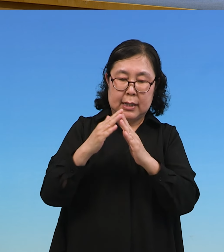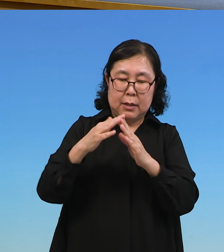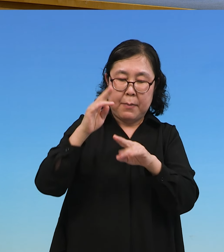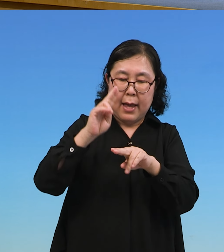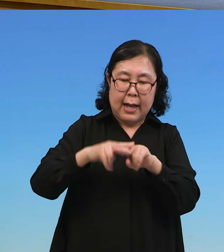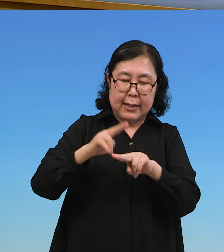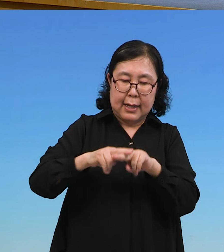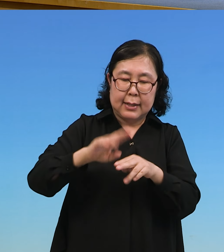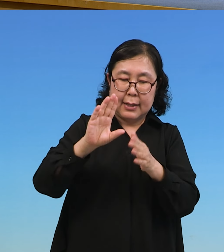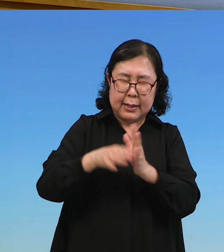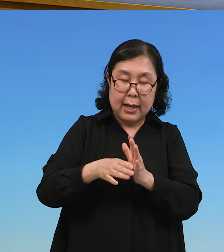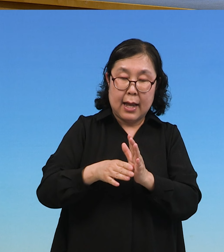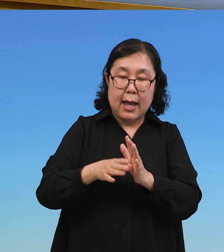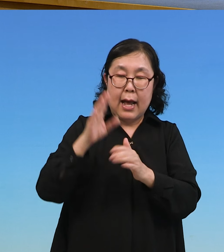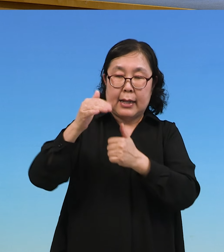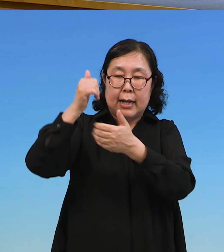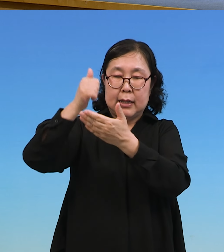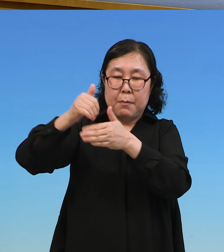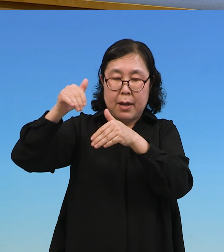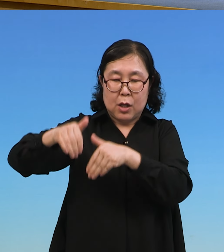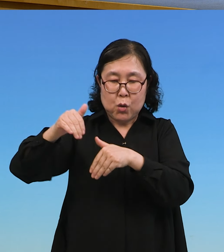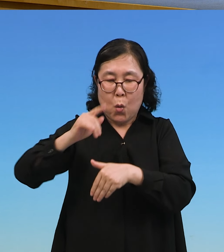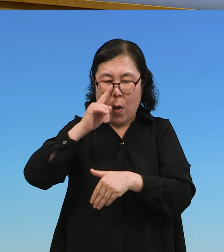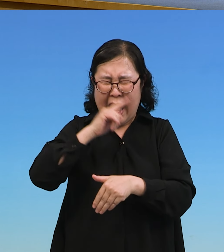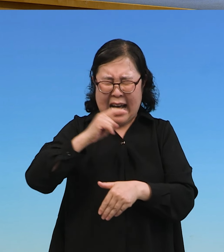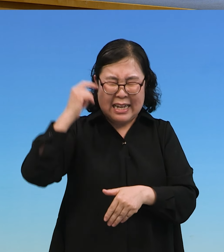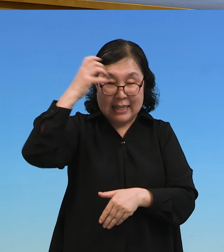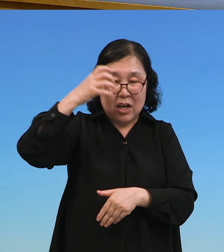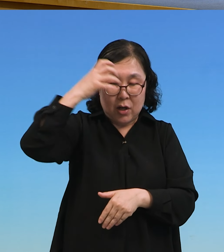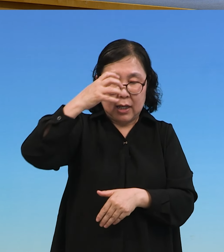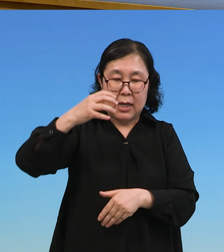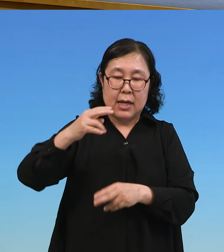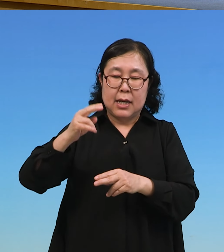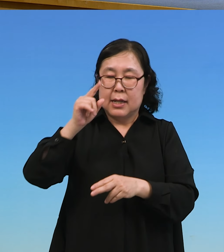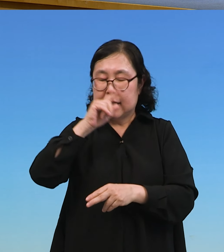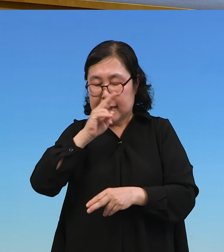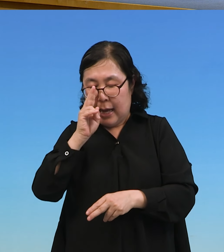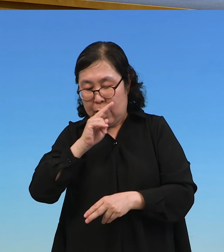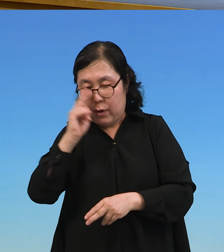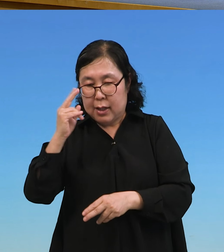여호와께서 부리시는 악령이 사울에게 접하였으므로.